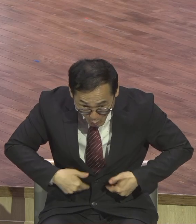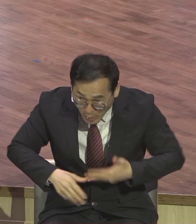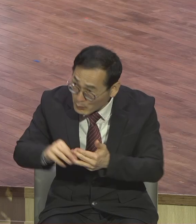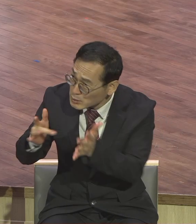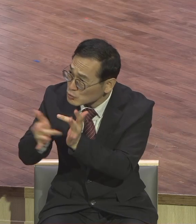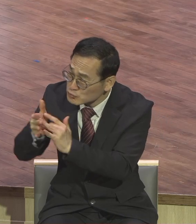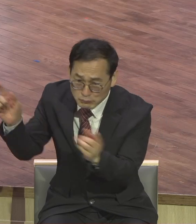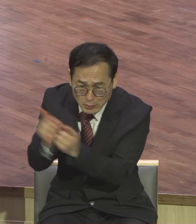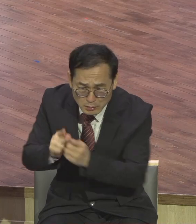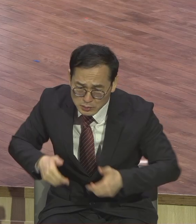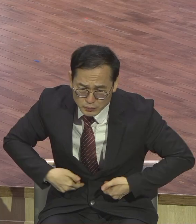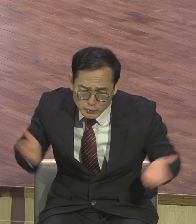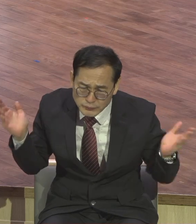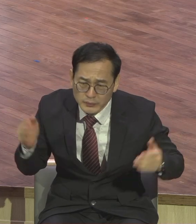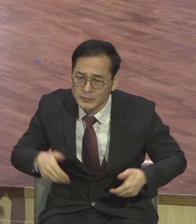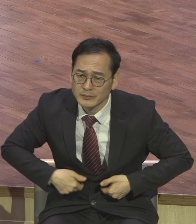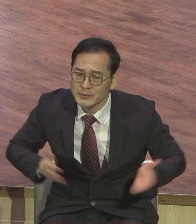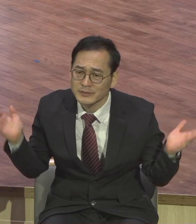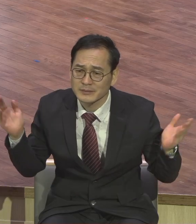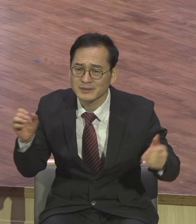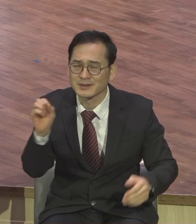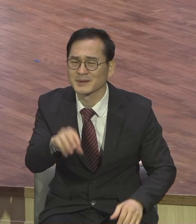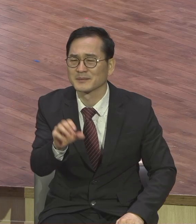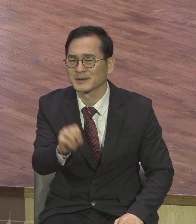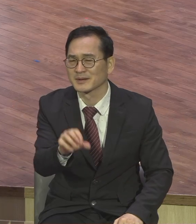그 질문이에요 지금.